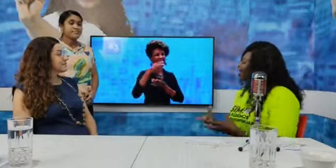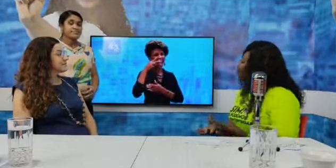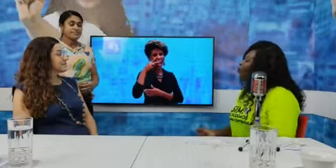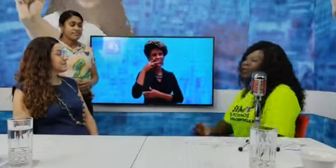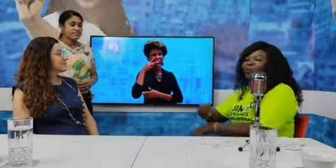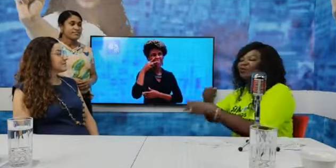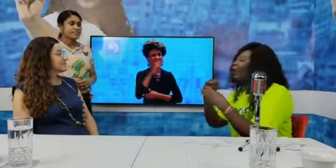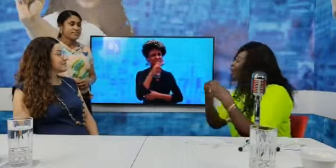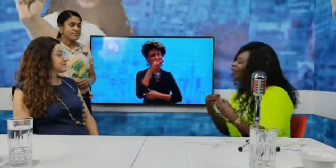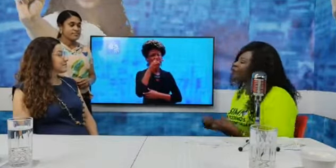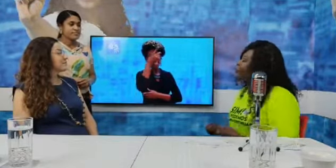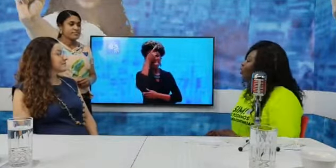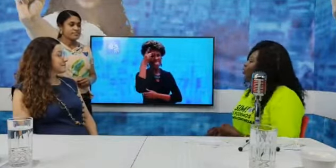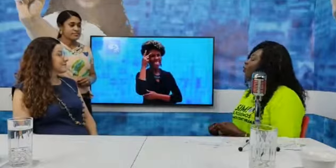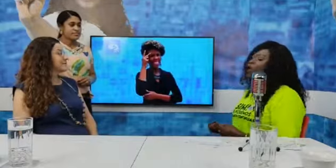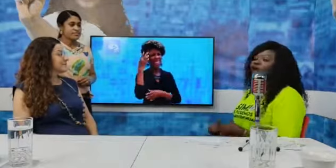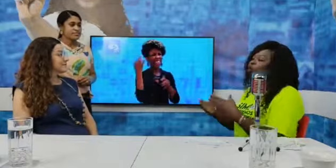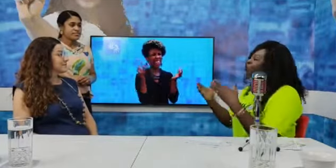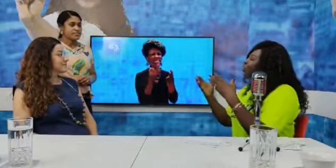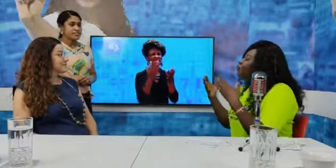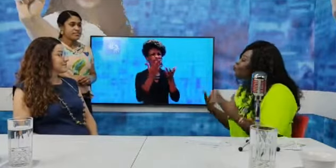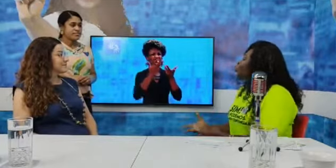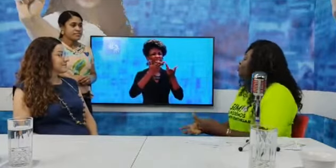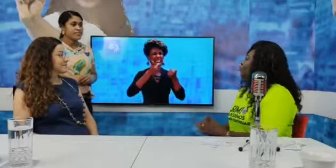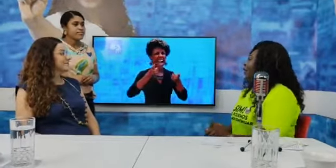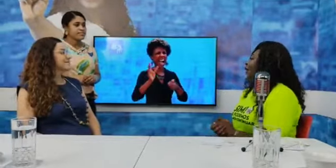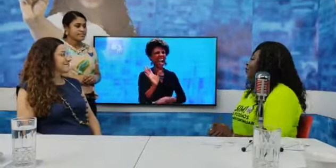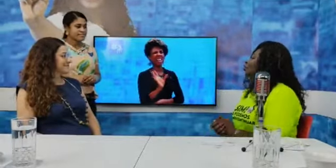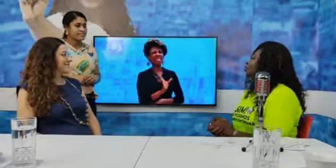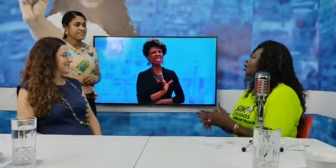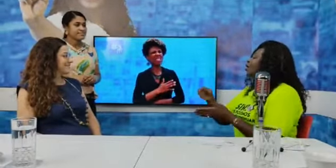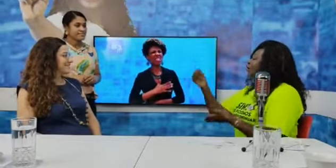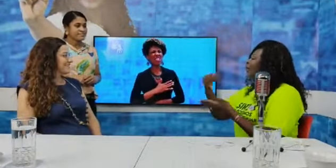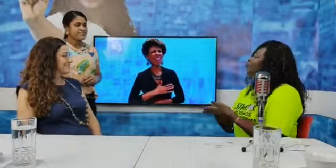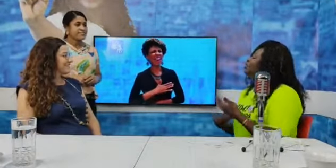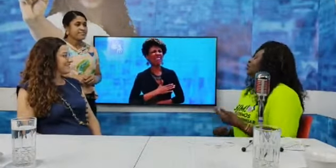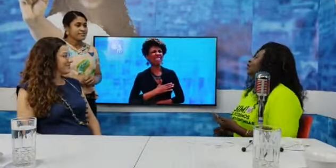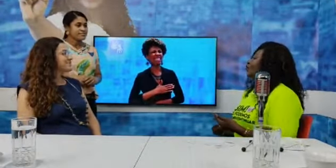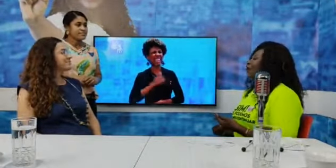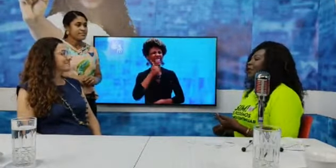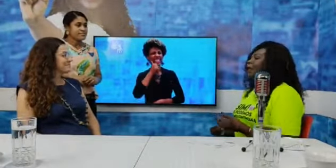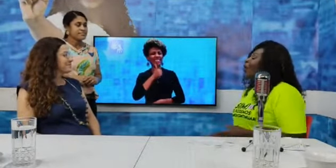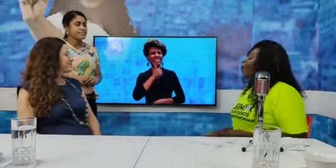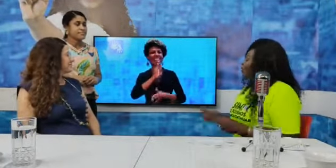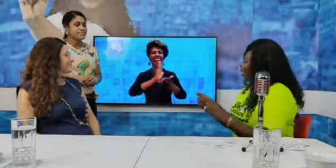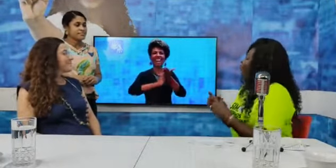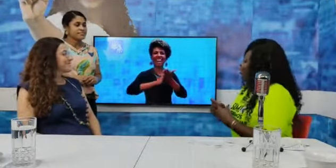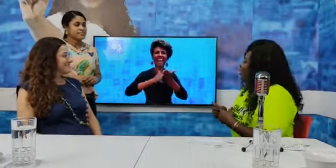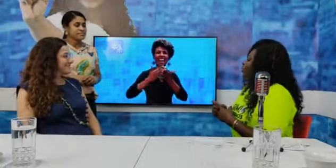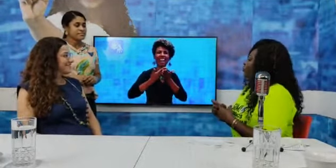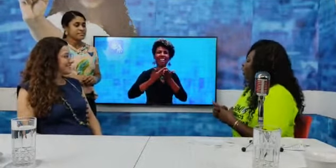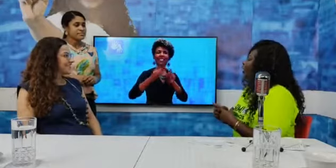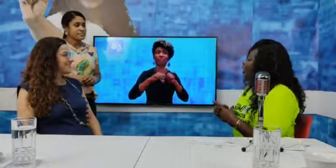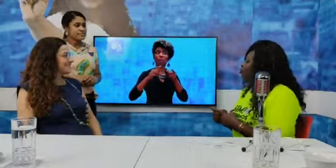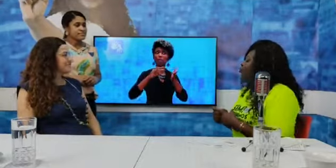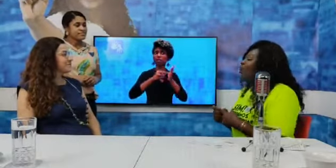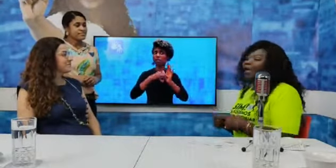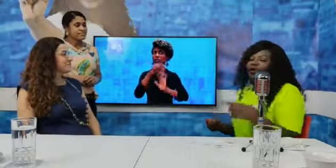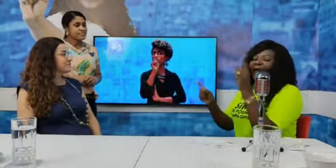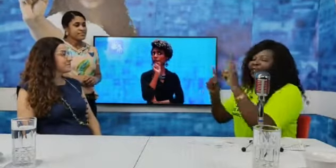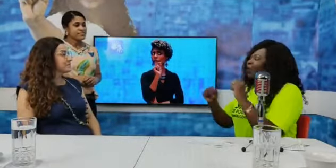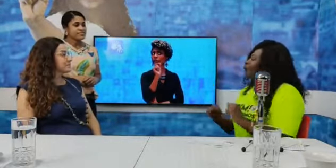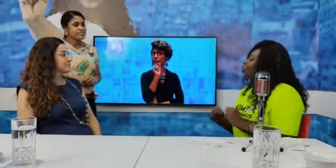o máximo, mas foi maravilhoso. Eu gostei muito de ver aquela moça traduzindo ali. Mas sabe o que significa